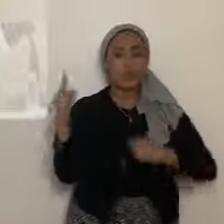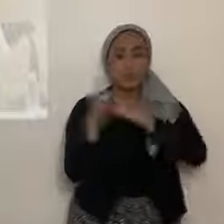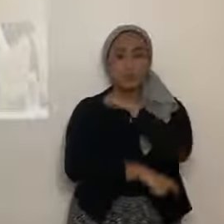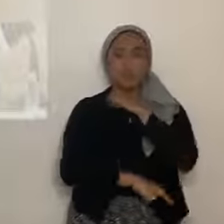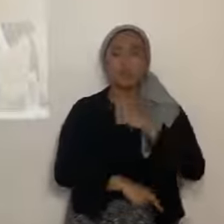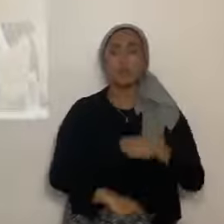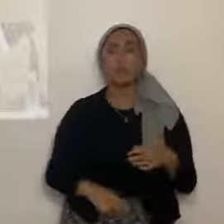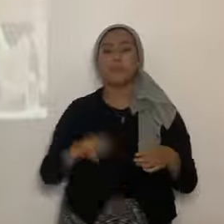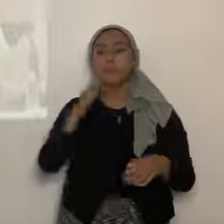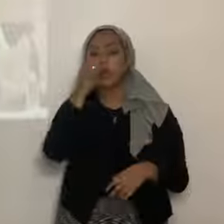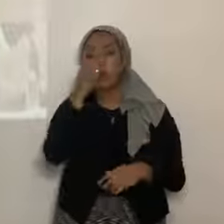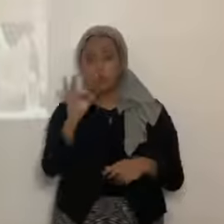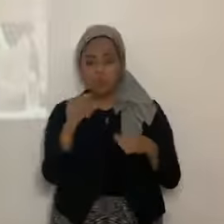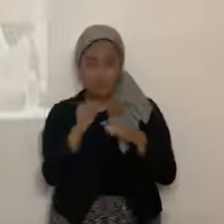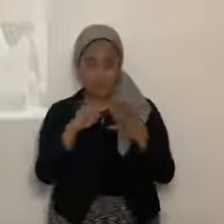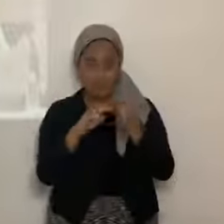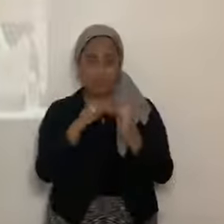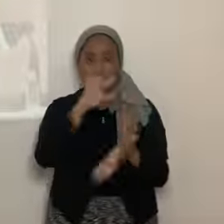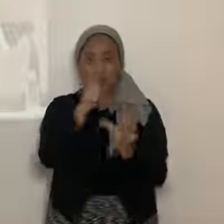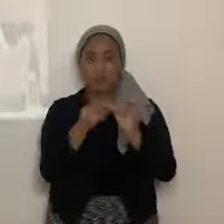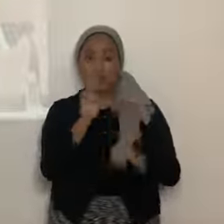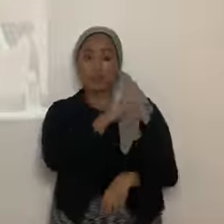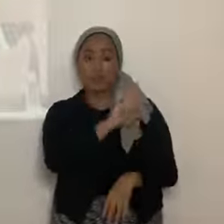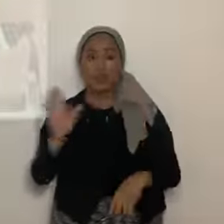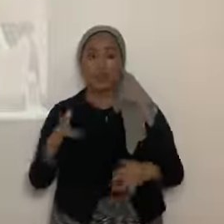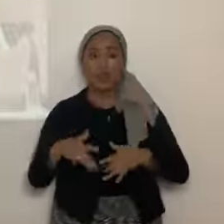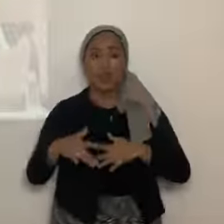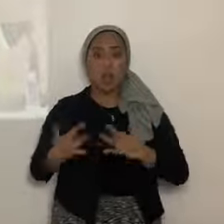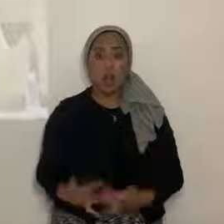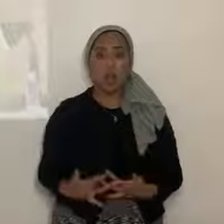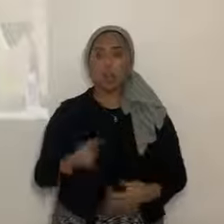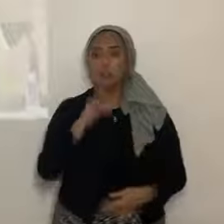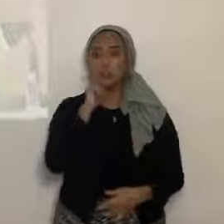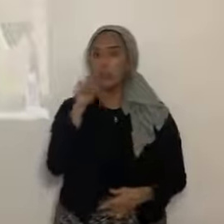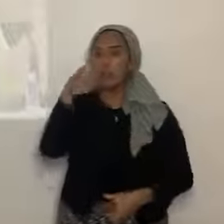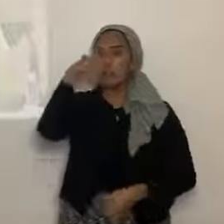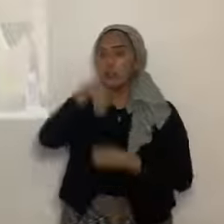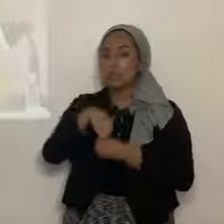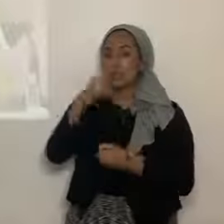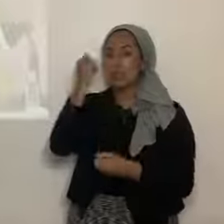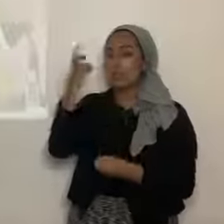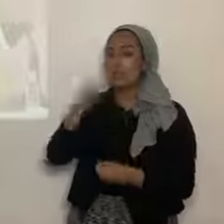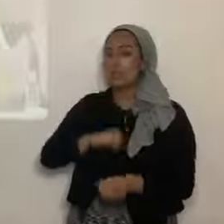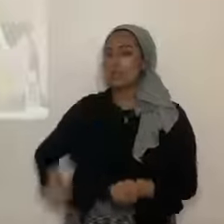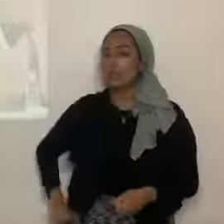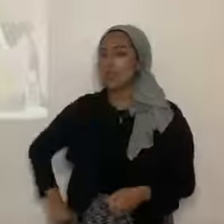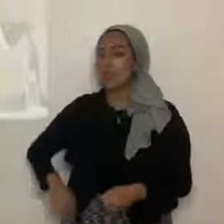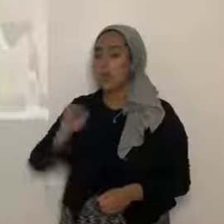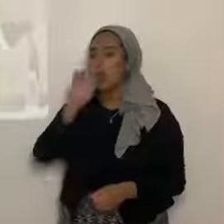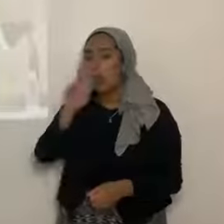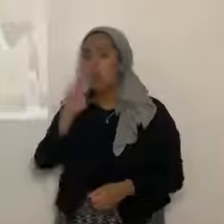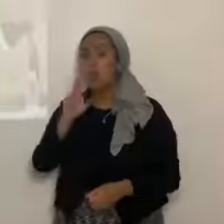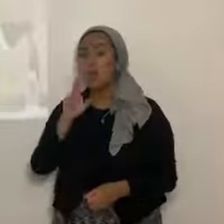pocas palabras, su corazón no está en Yahshua HaMashiach, ni tampoco en su Keilah.